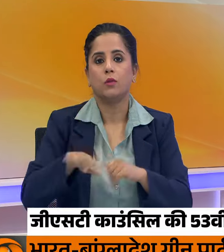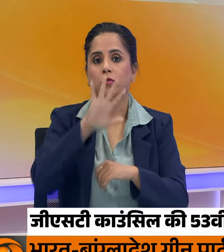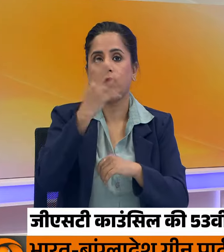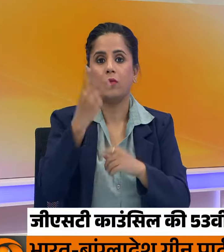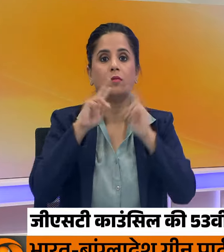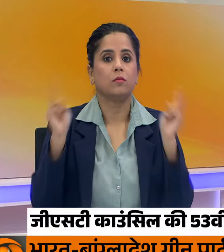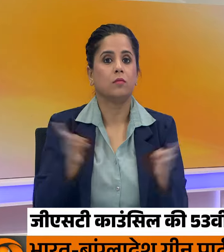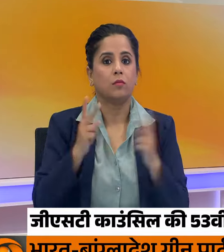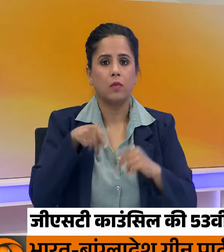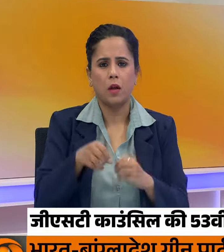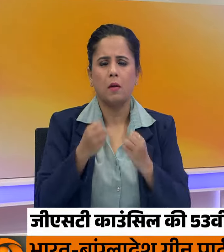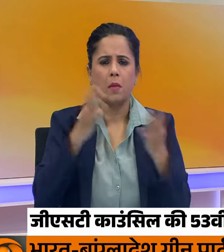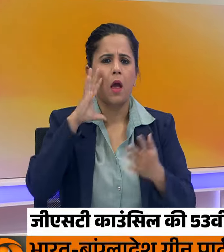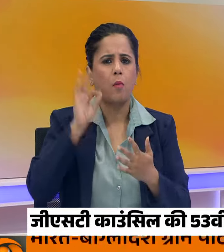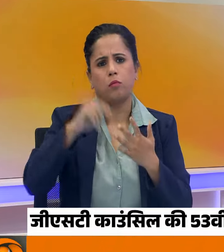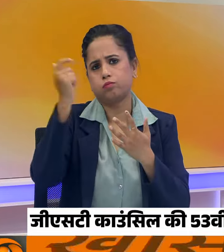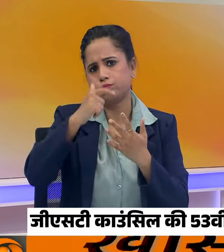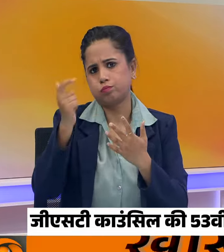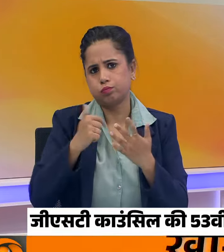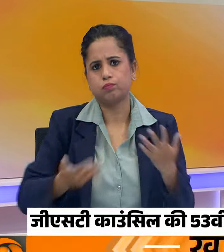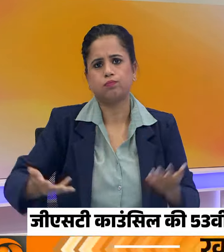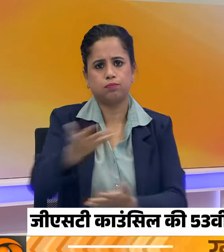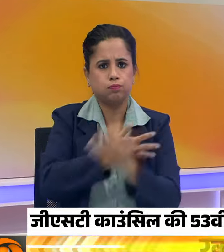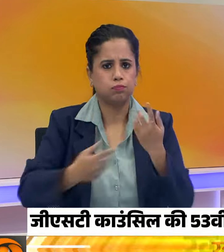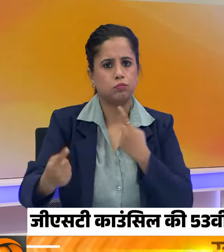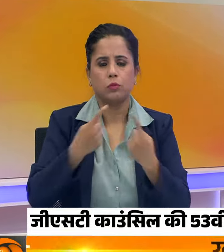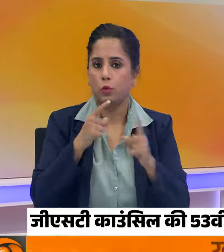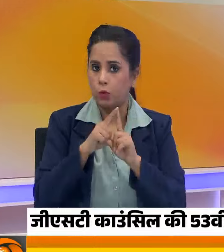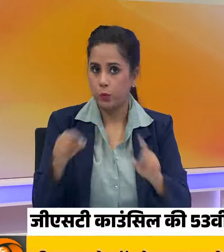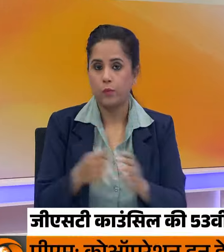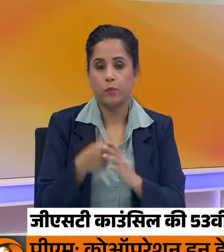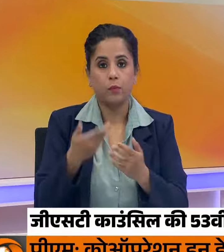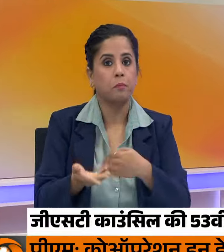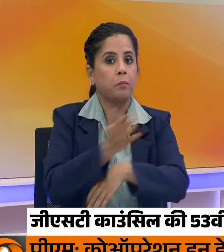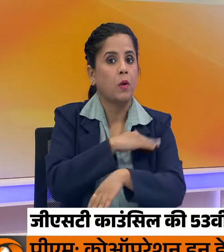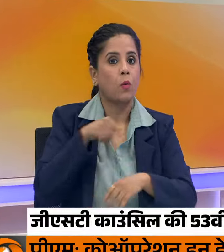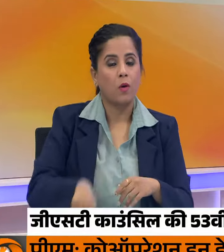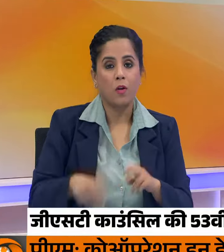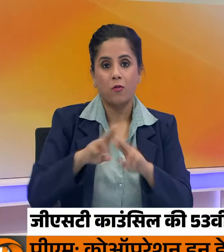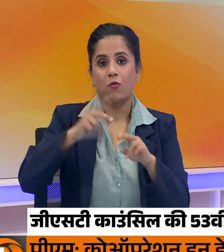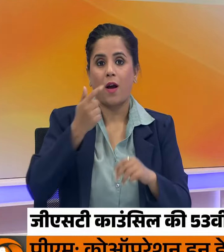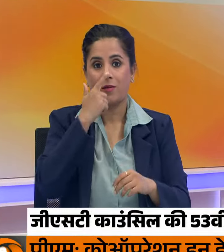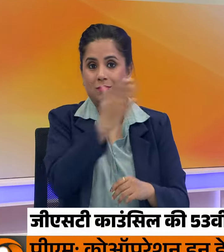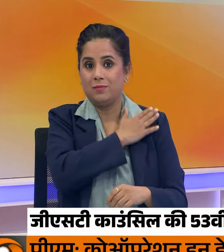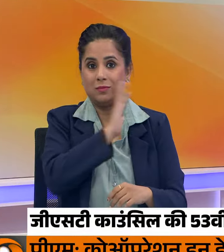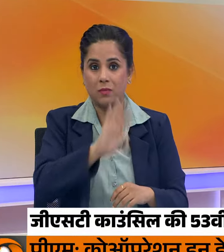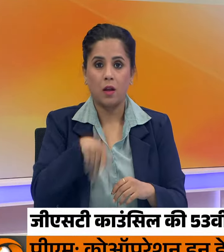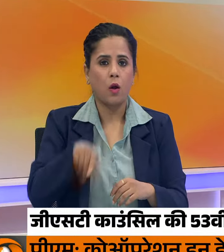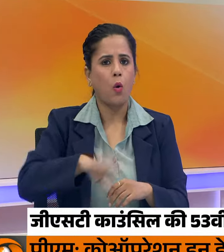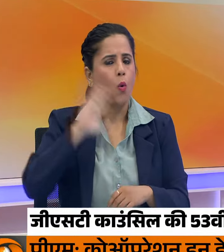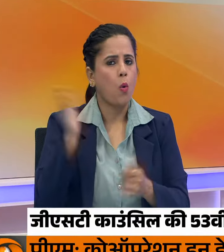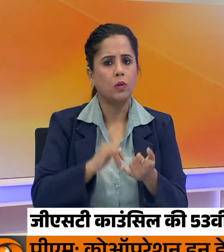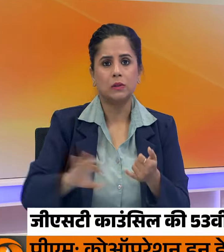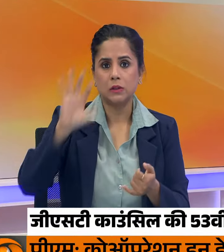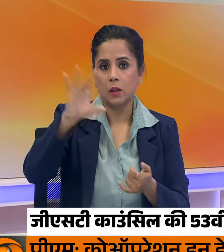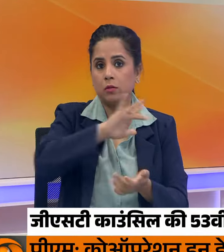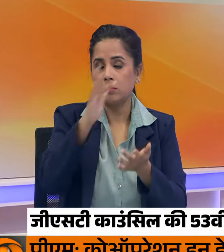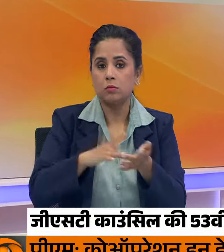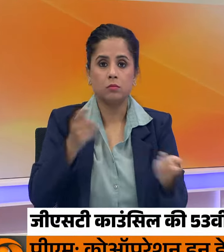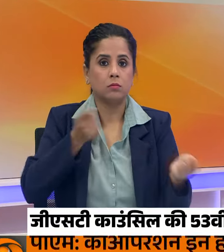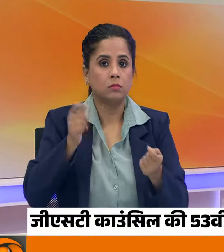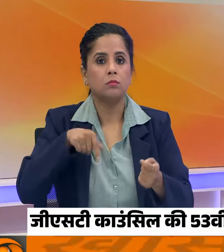बैठक कई अहम मुद्दों पर विचार विमर्श इससे पहले निर्मला सीतारमण ने सभी राज्यों और